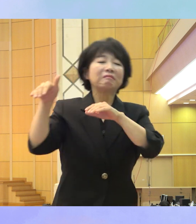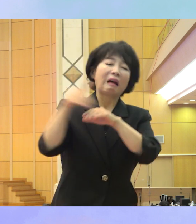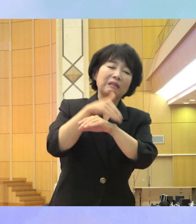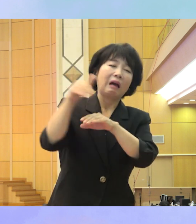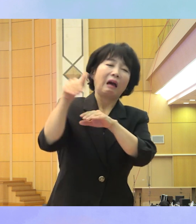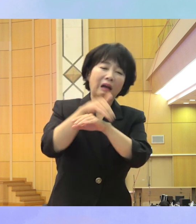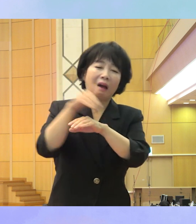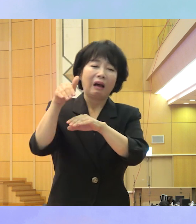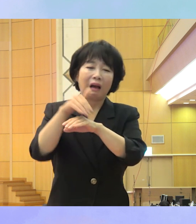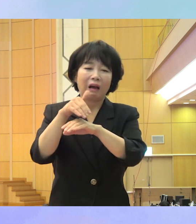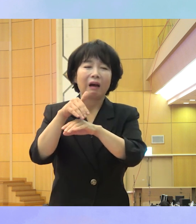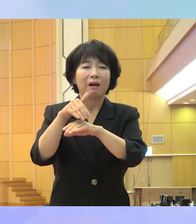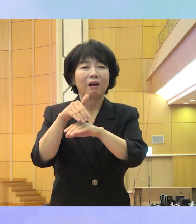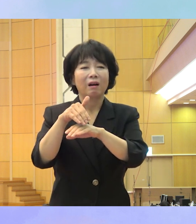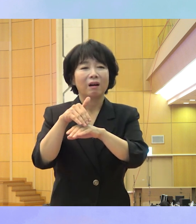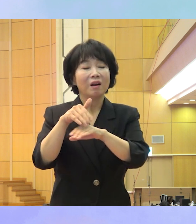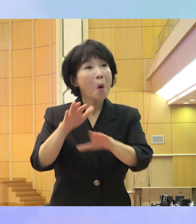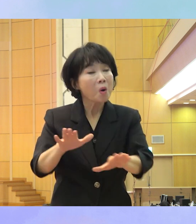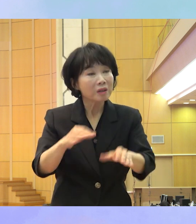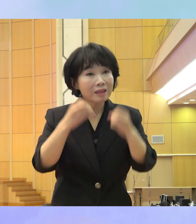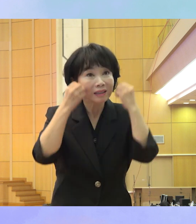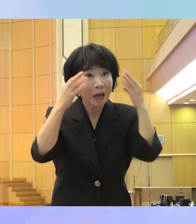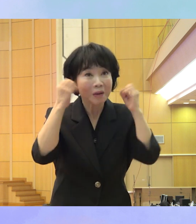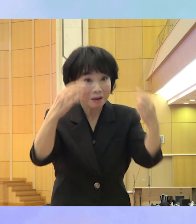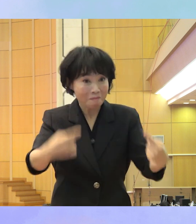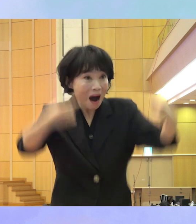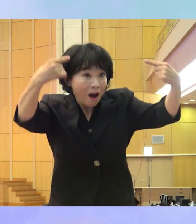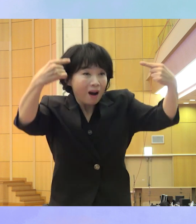새해가 되면요 집사 직분 좀 주세요.